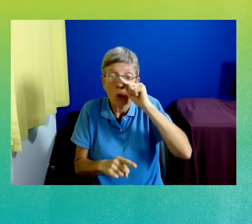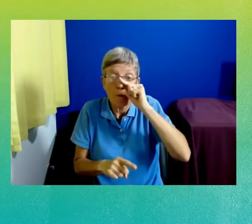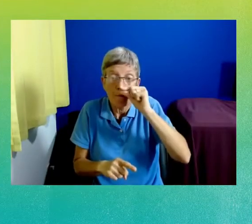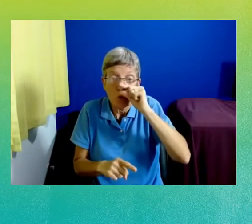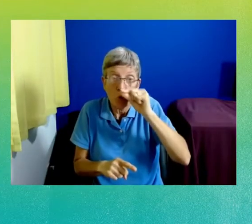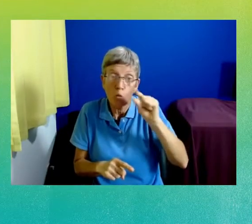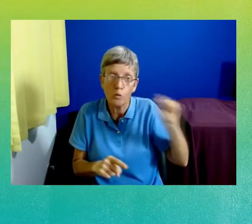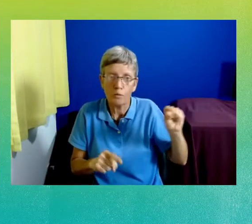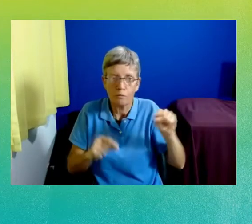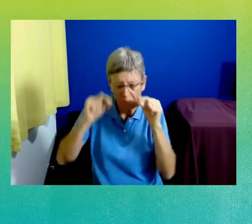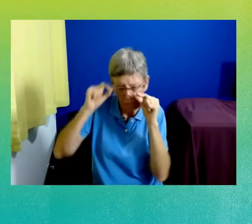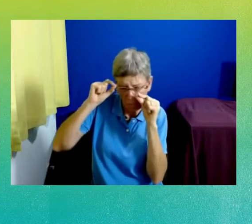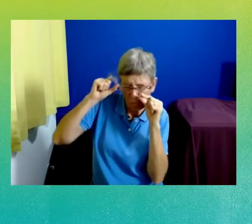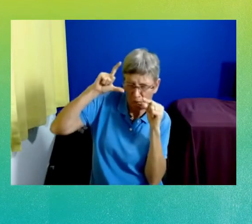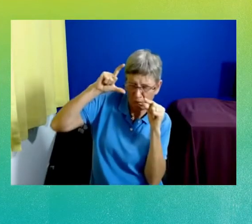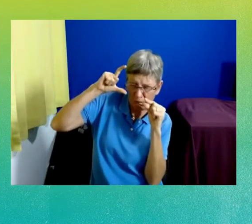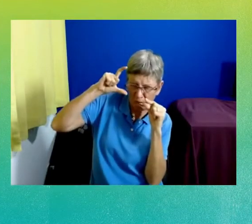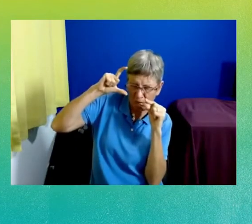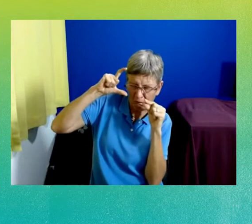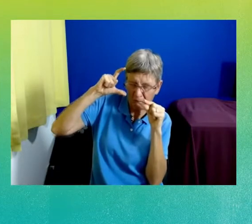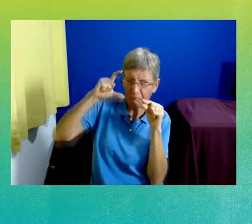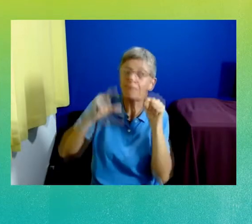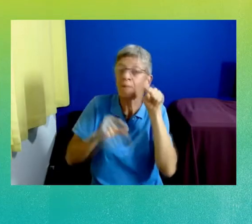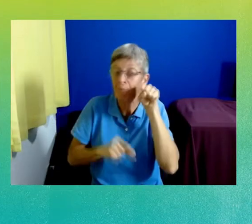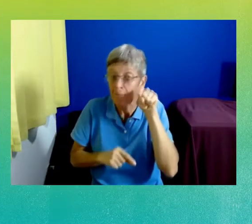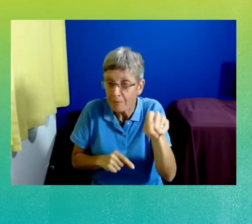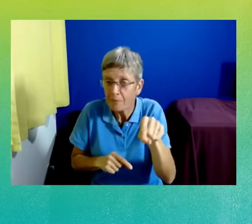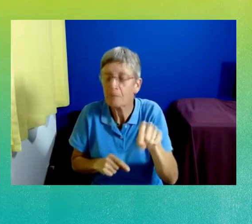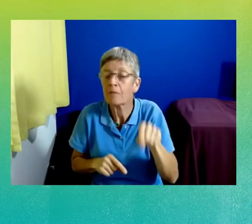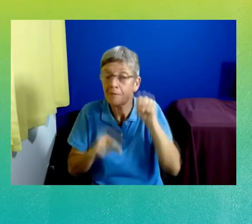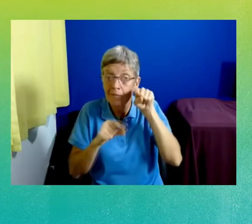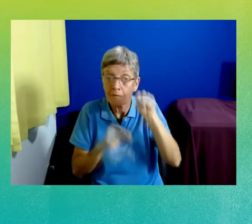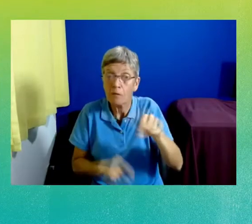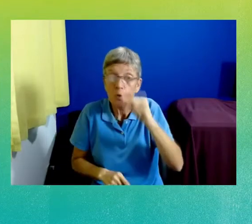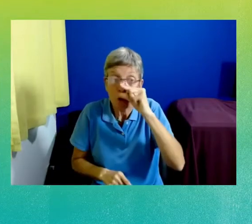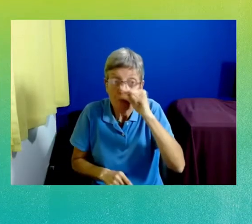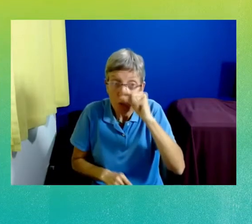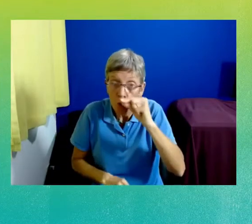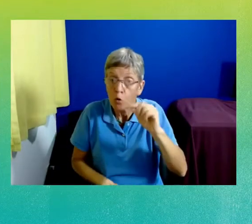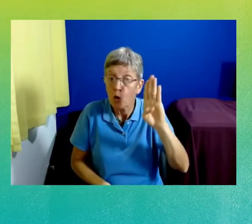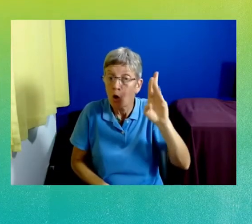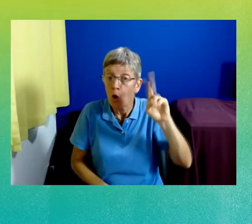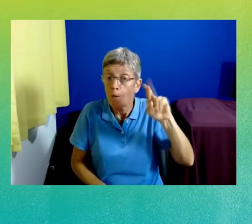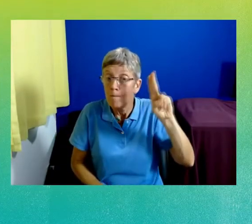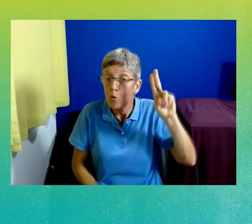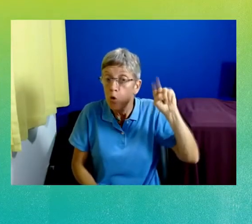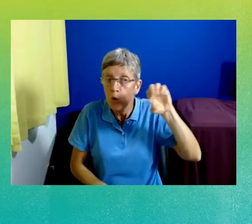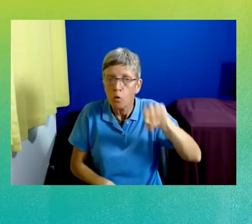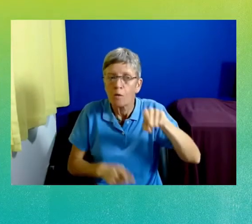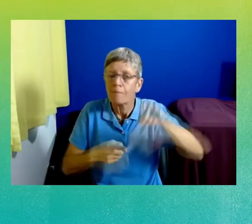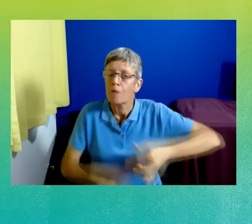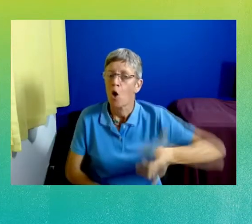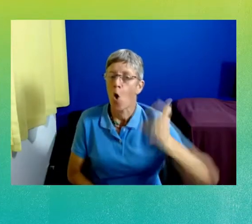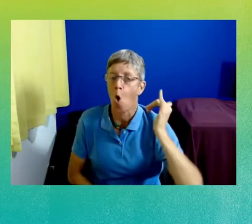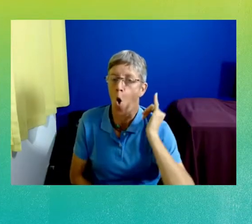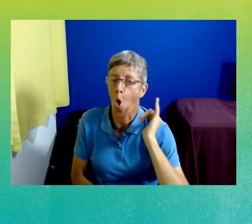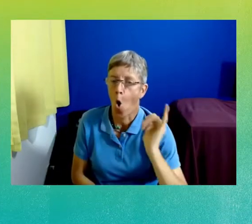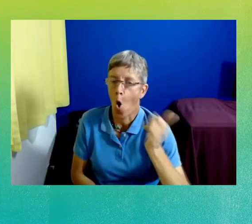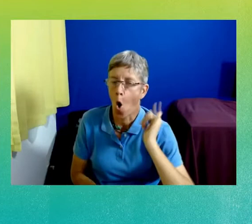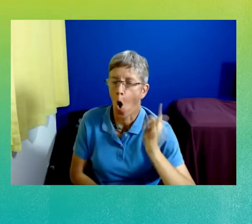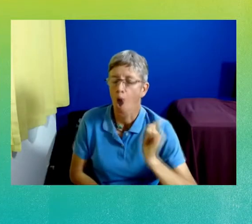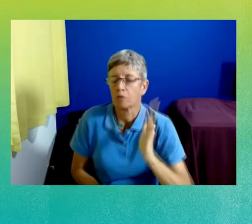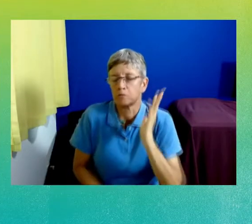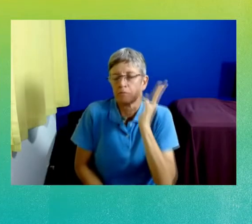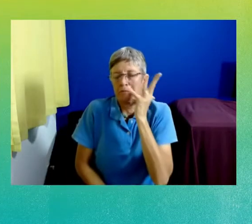Também, por exemplo, às vezes a pessoa ela faz um sinal,